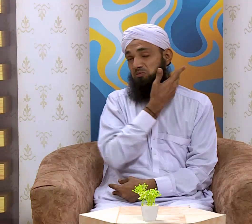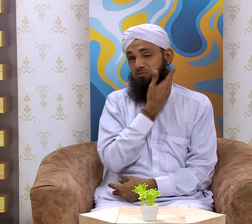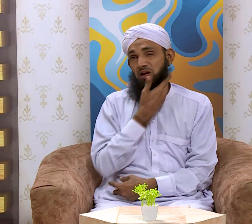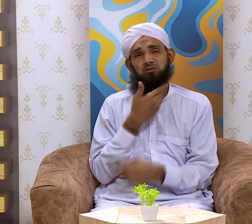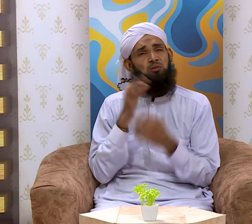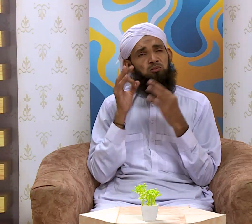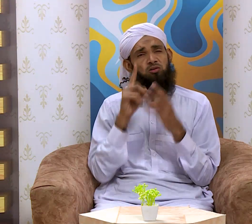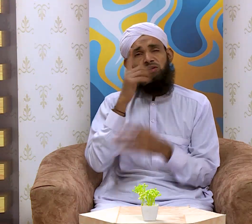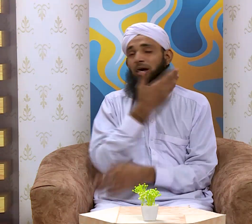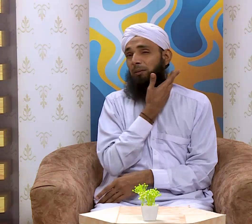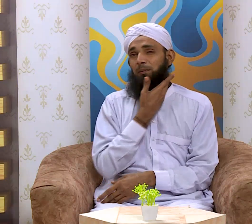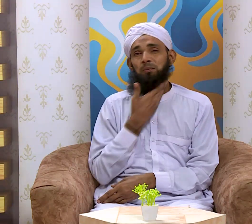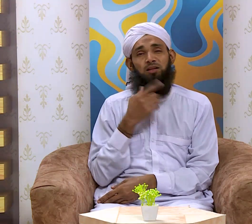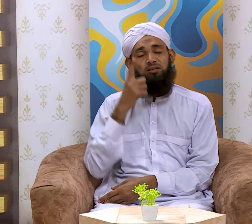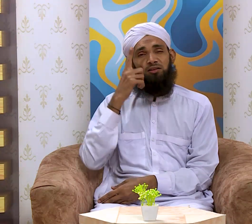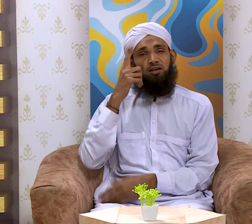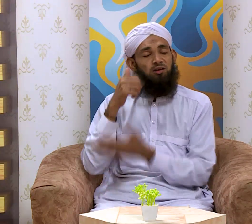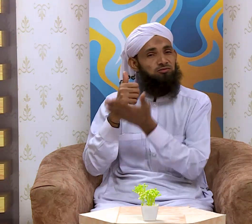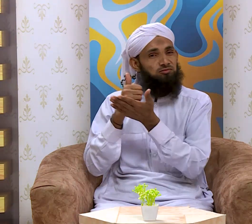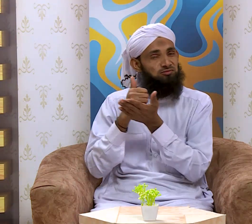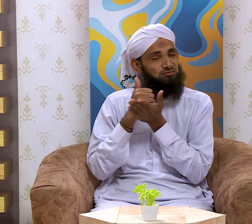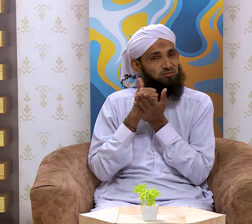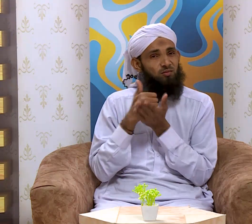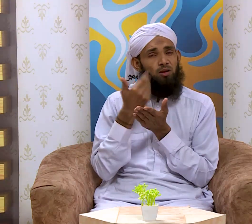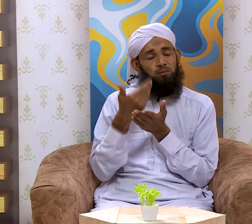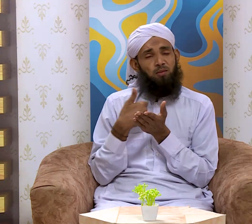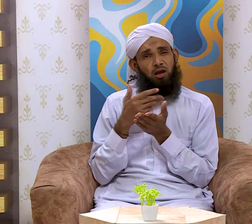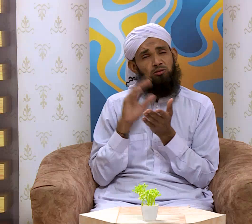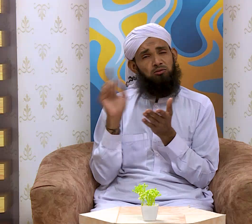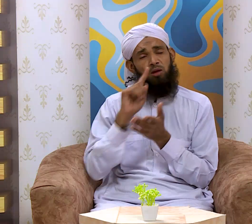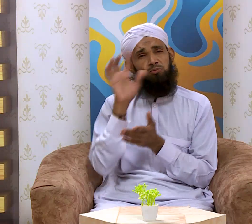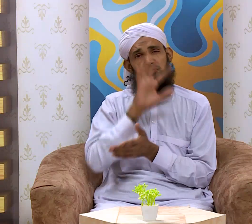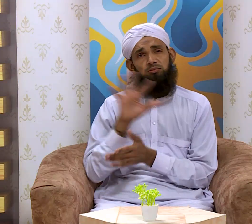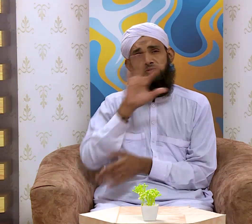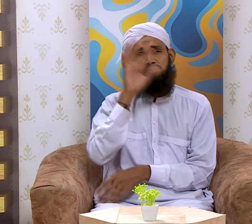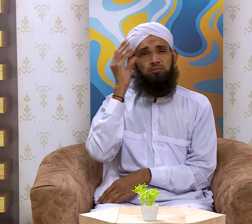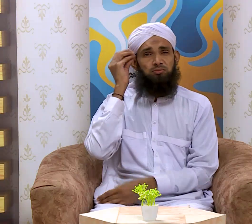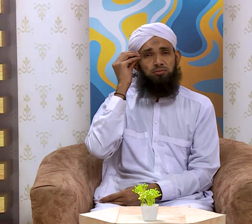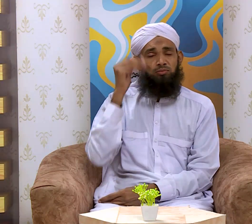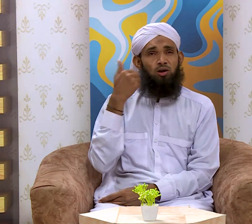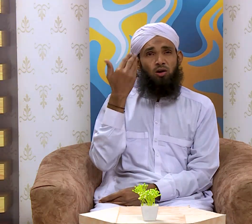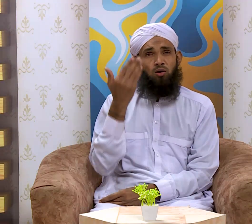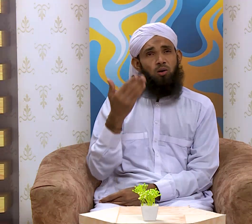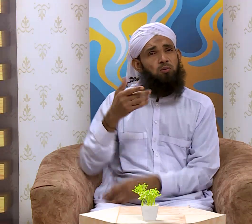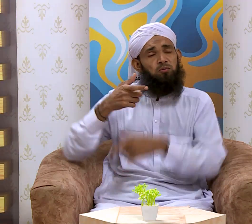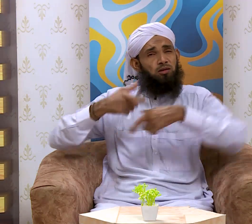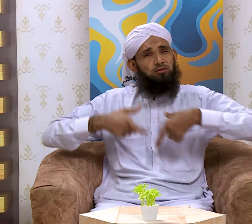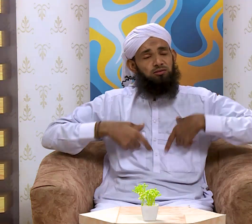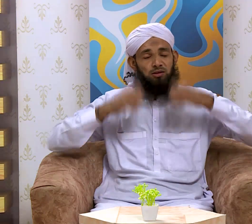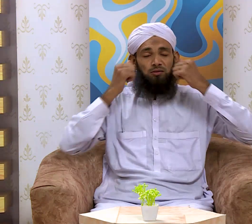رکھا، تو سبحان اللہ میں نے وہ سب کچھ جان لیا۔ سبحان اللہ، اور مجھ پر جو ہے وہ سب کچھ روشن اور عیاں